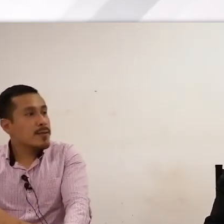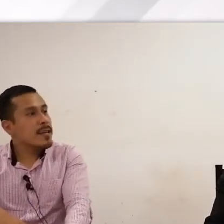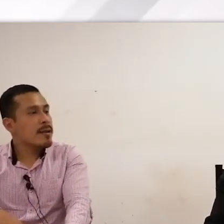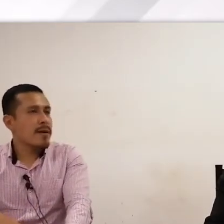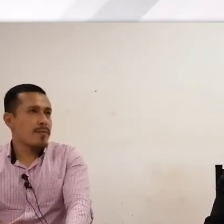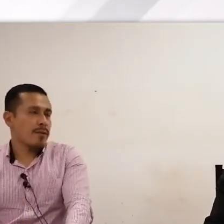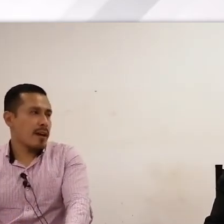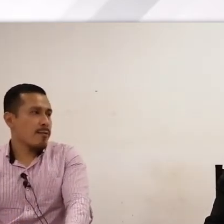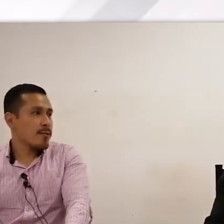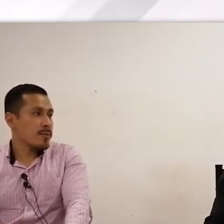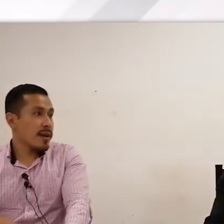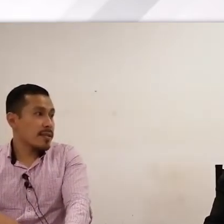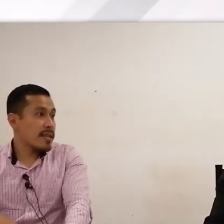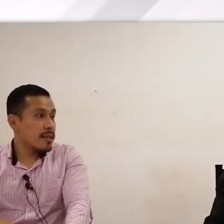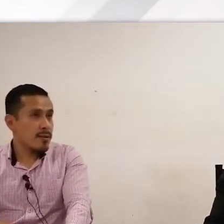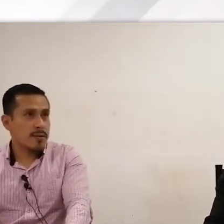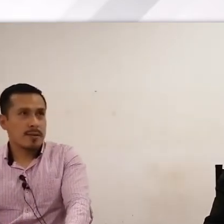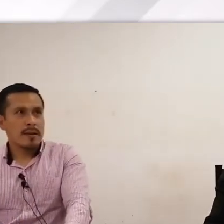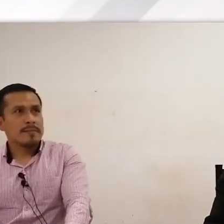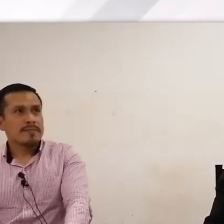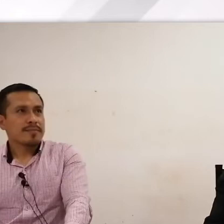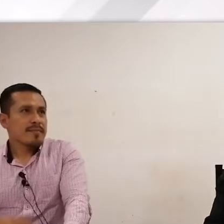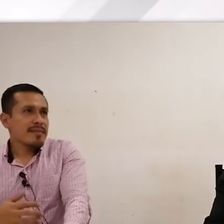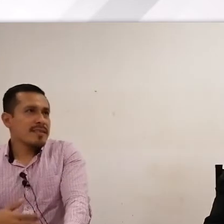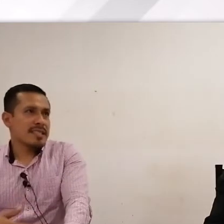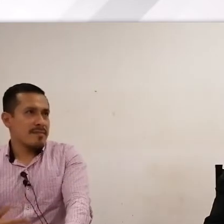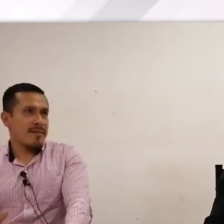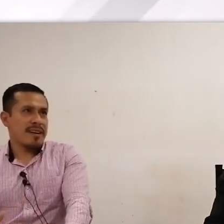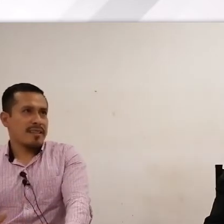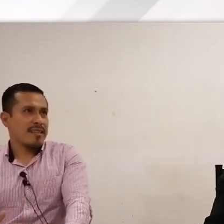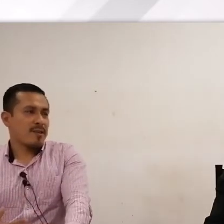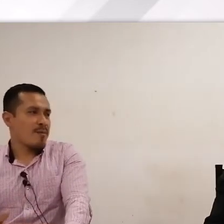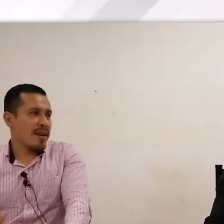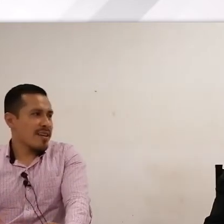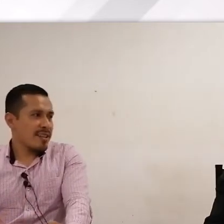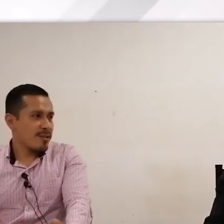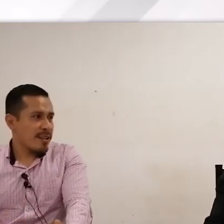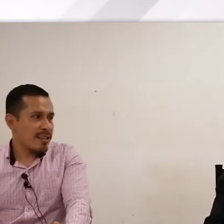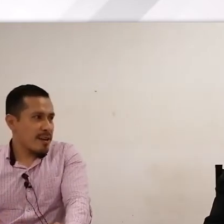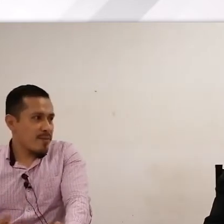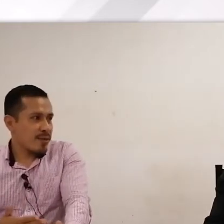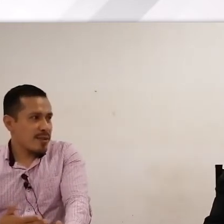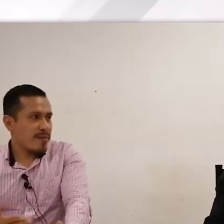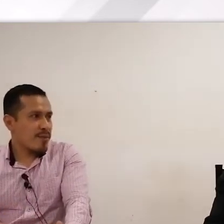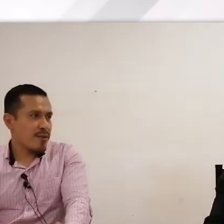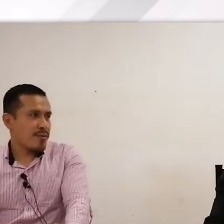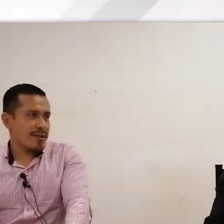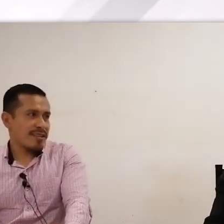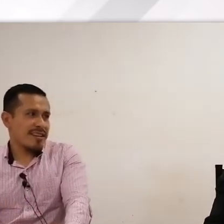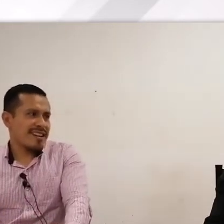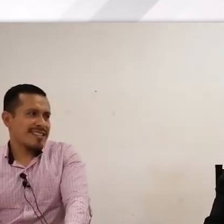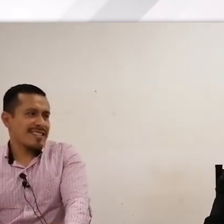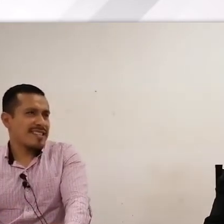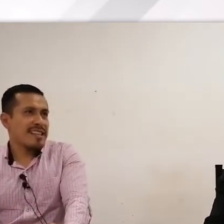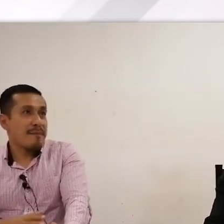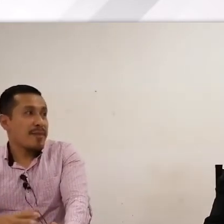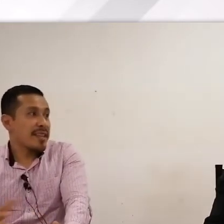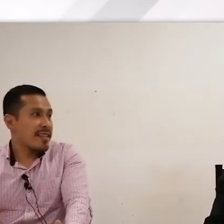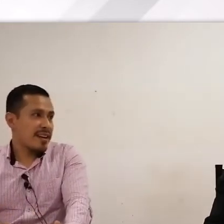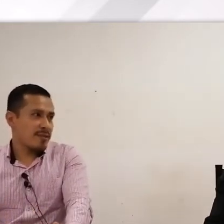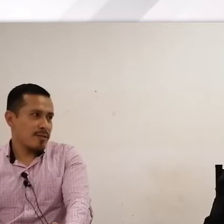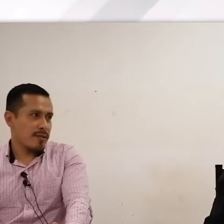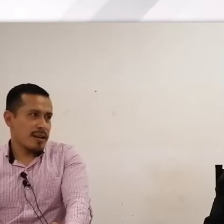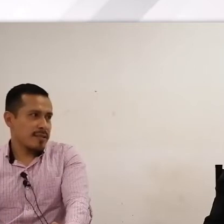de esforzarme por dar unos pasitos. Si me van a tener con pañal todo el tiempo, tampoco voy a tener la necesidad